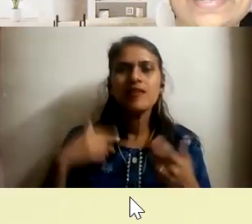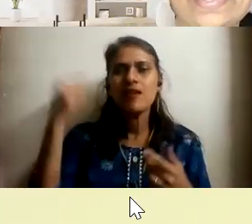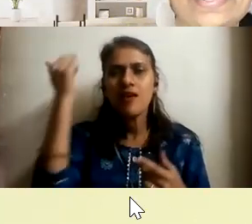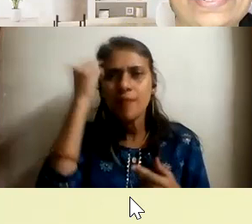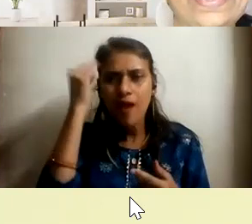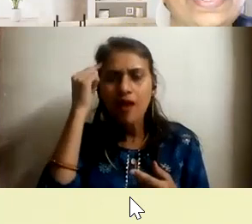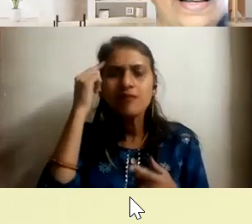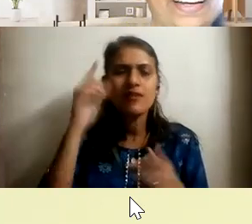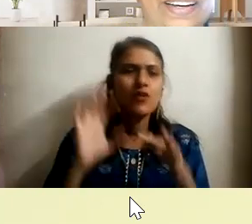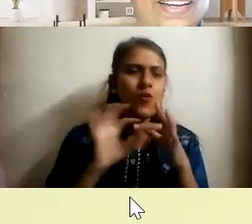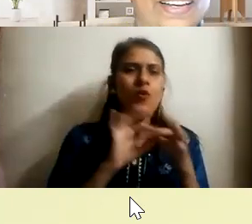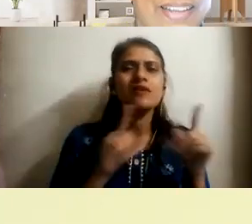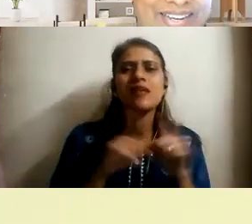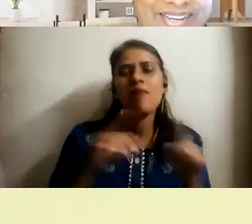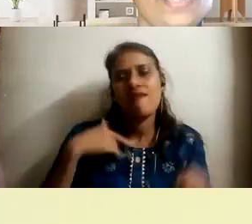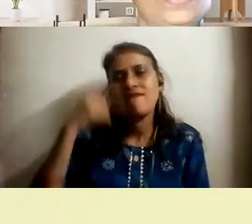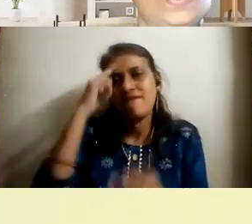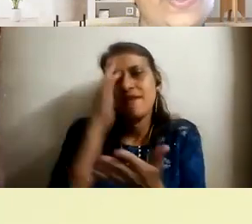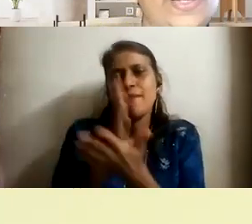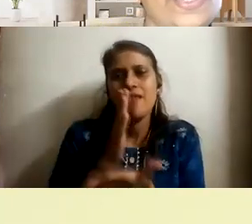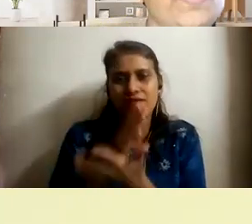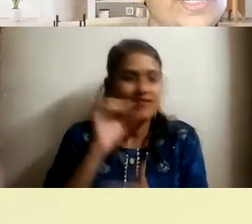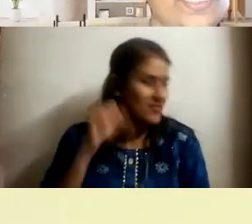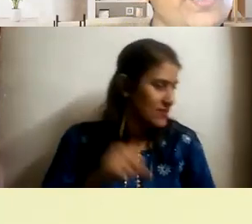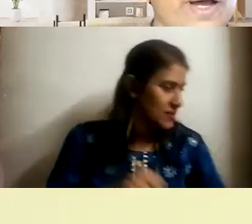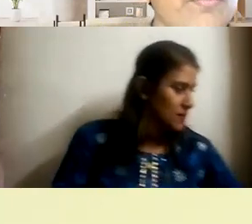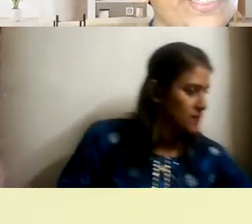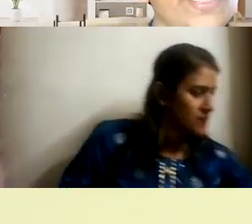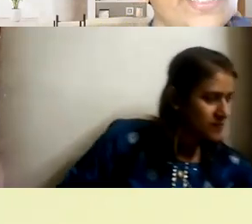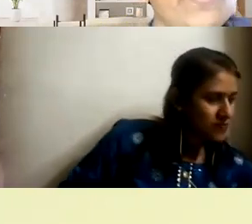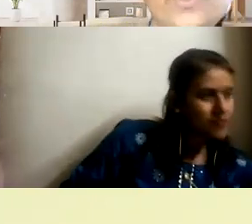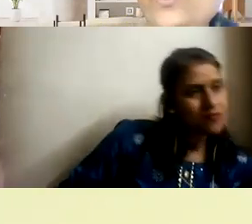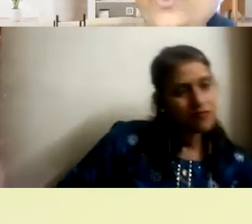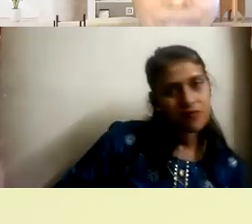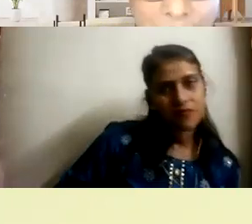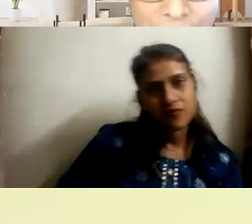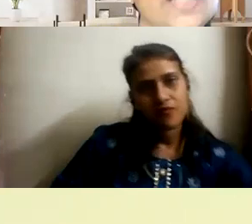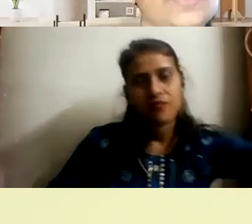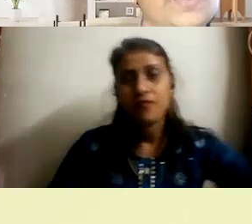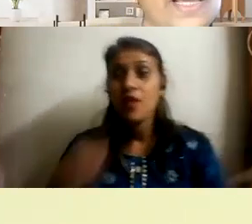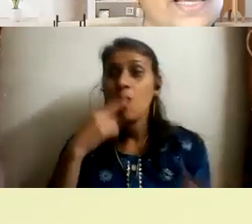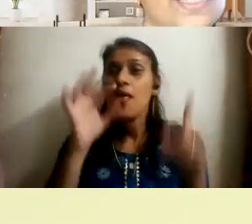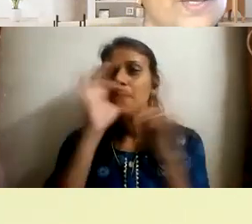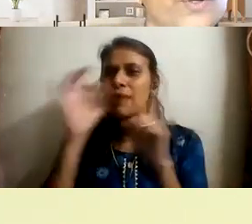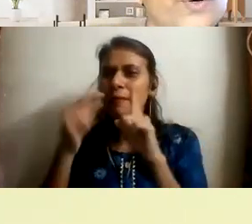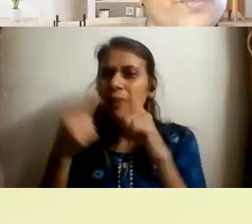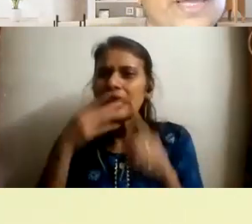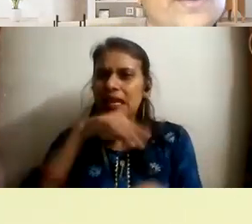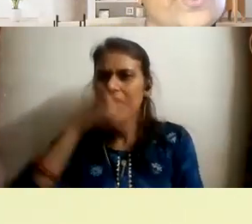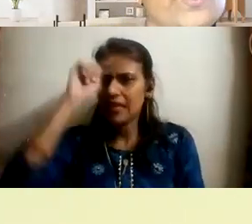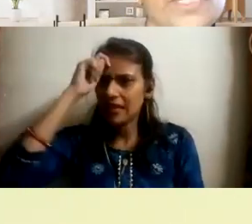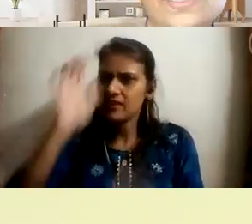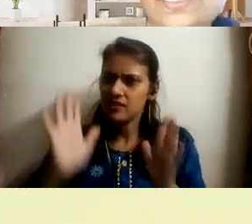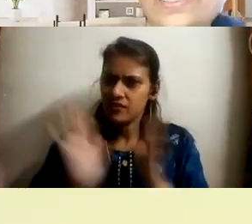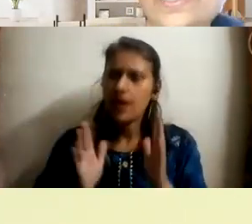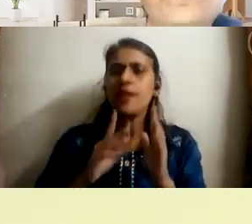है, ऐसी मेरी मान्यता है. जी, लेकिन हमारा जो पावर पॉइंट है वो थोड़ा सा अंग्रेजी में है तो मैं